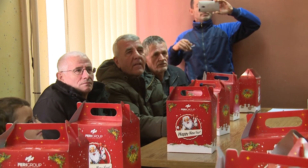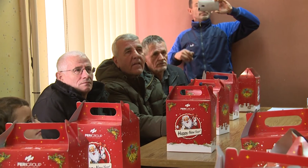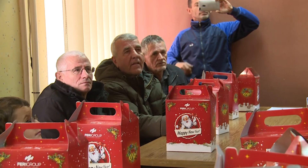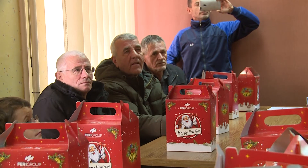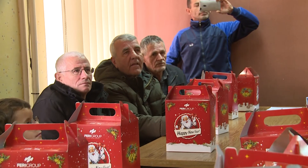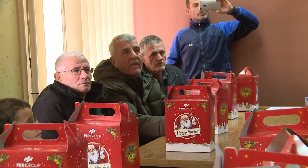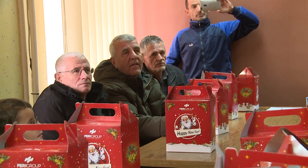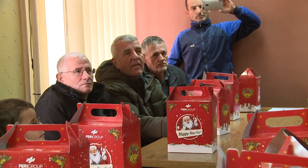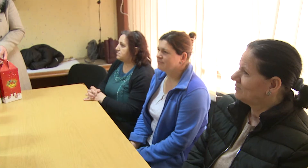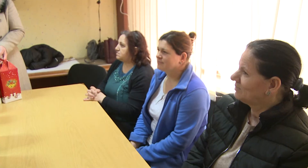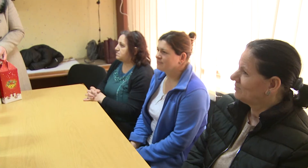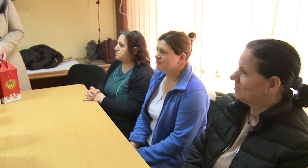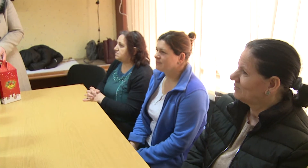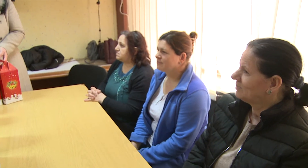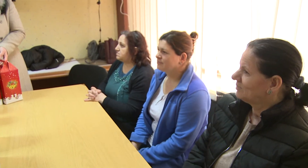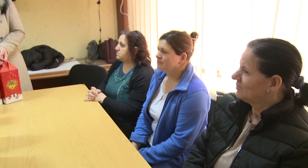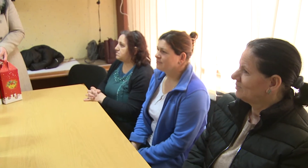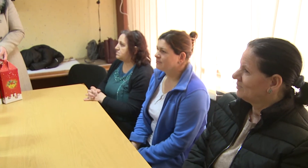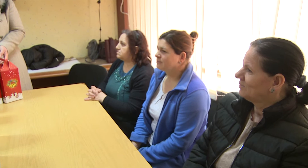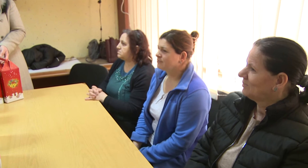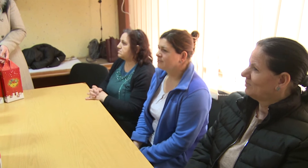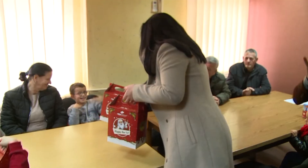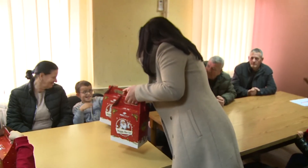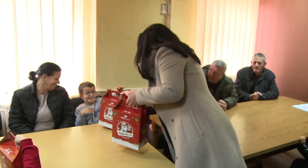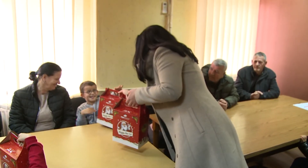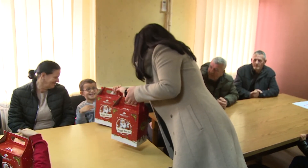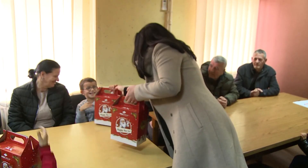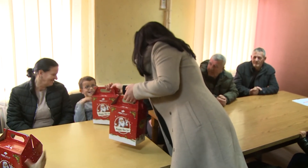nuk frekuentojnë shoqatën për të socializuar.